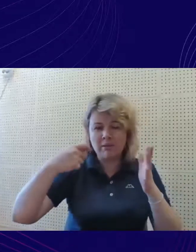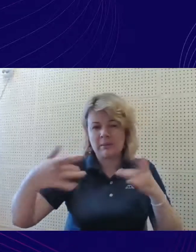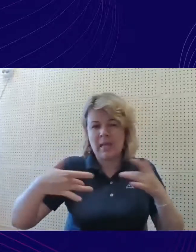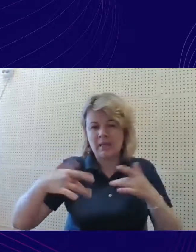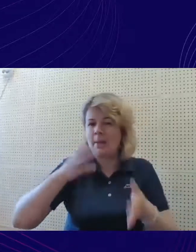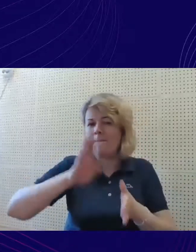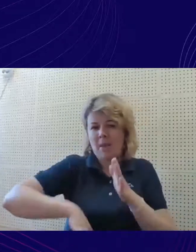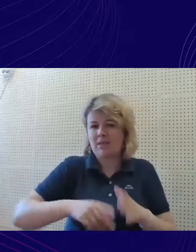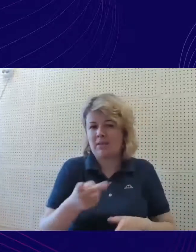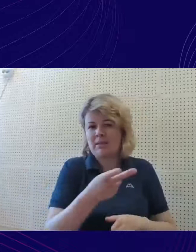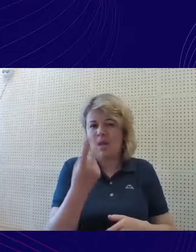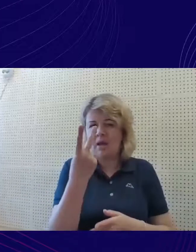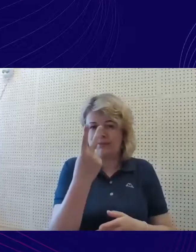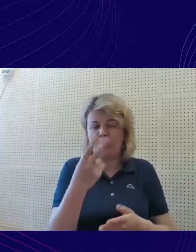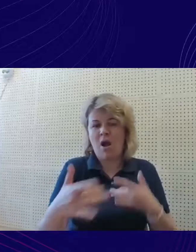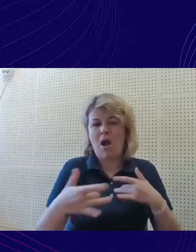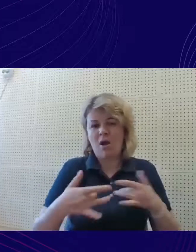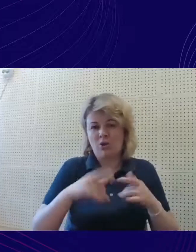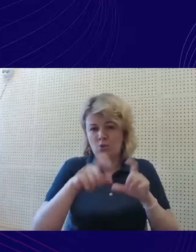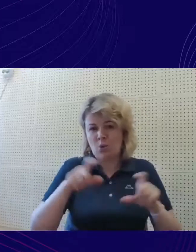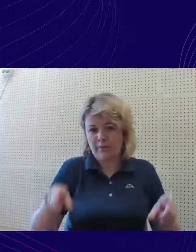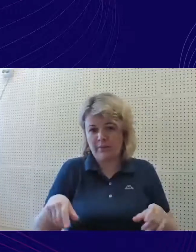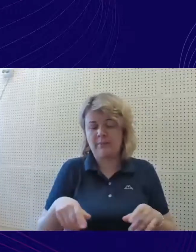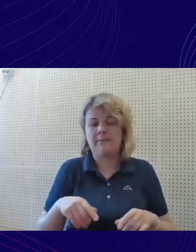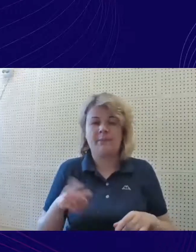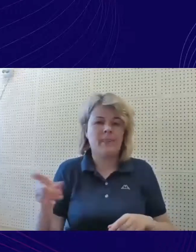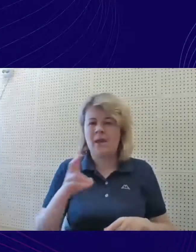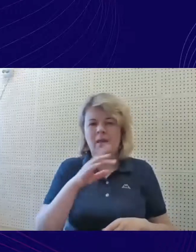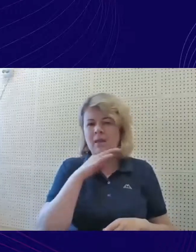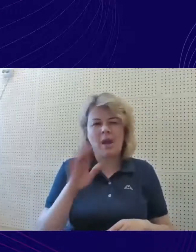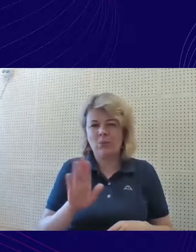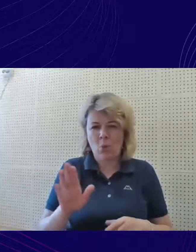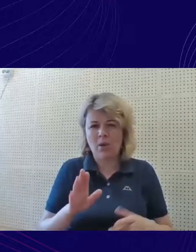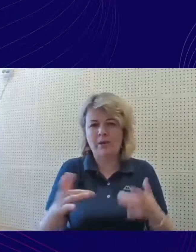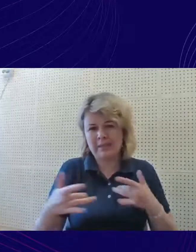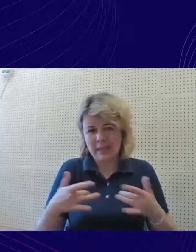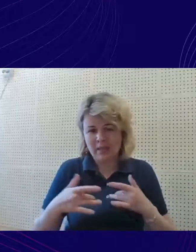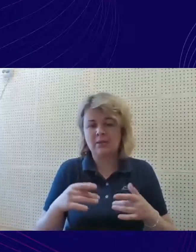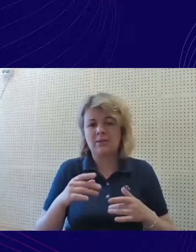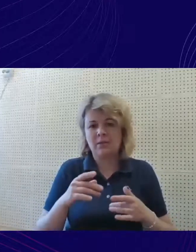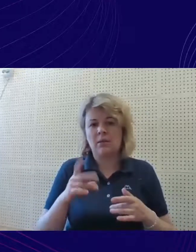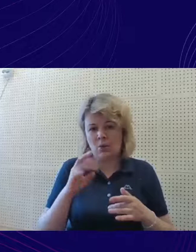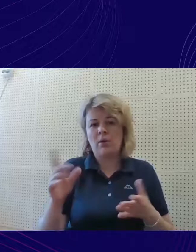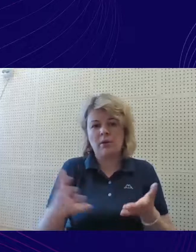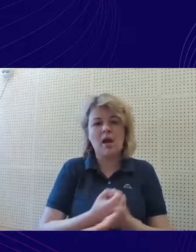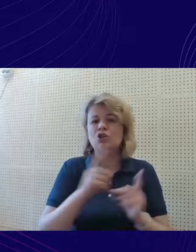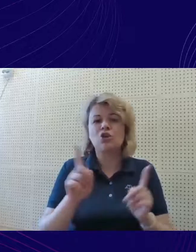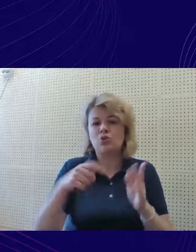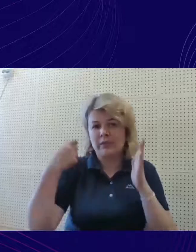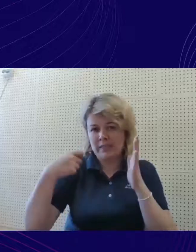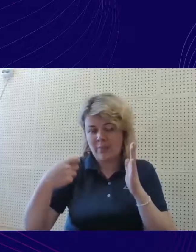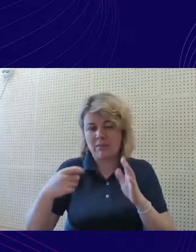снимать сцены с Ниной Руслановой, там не так много сцен без них, но нашлось что-то снять. И в этот